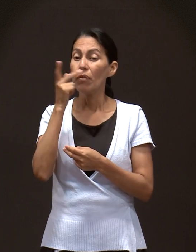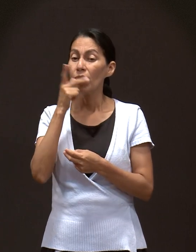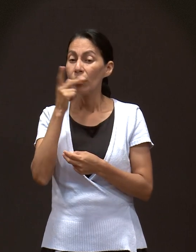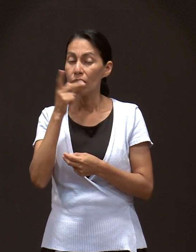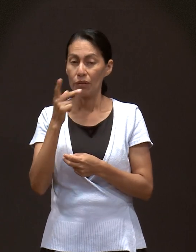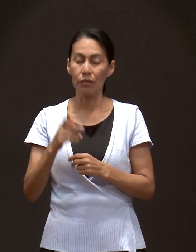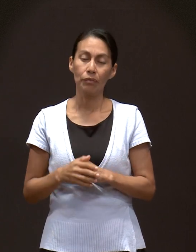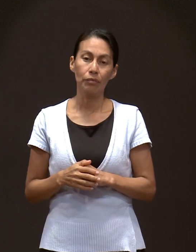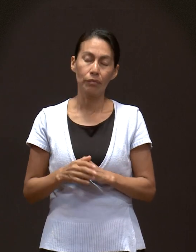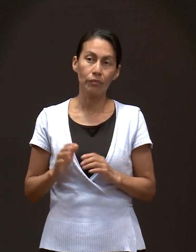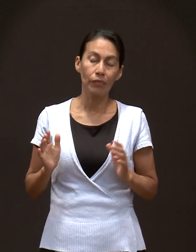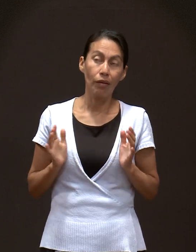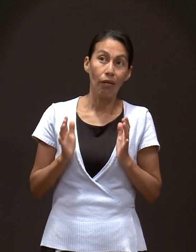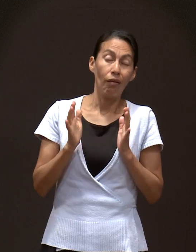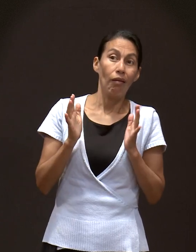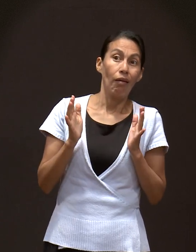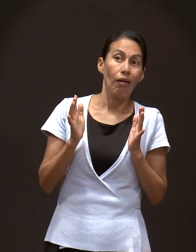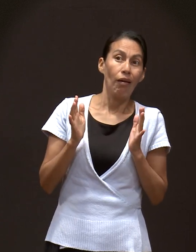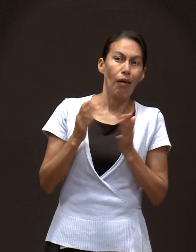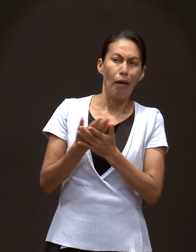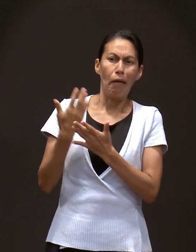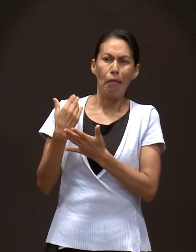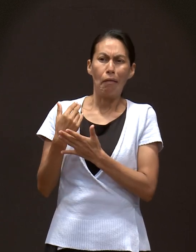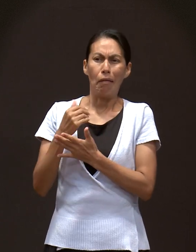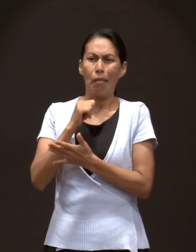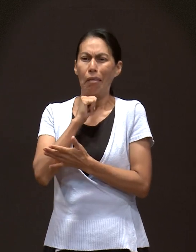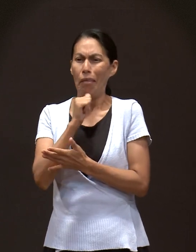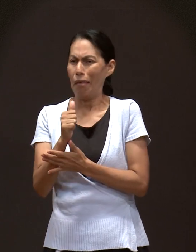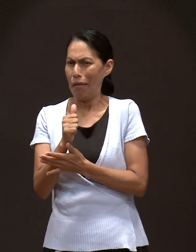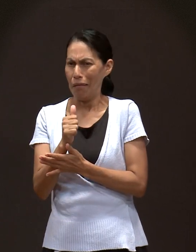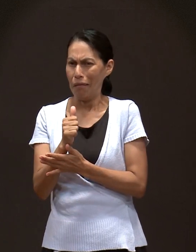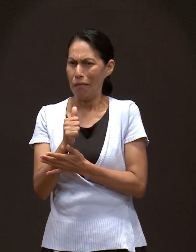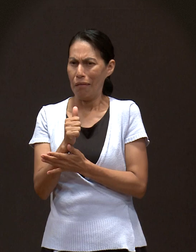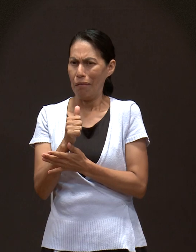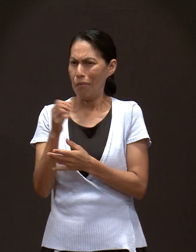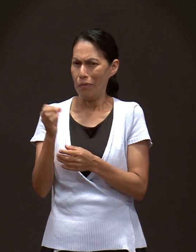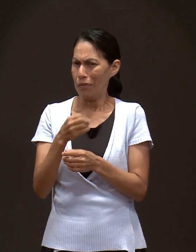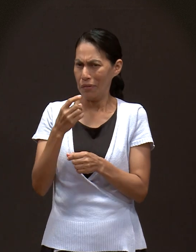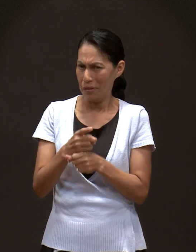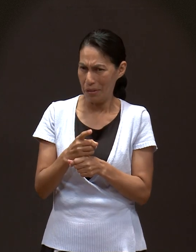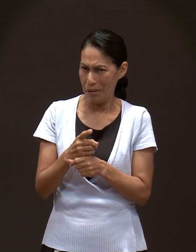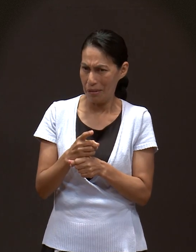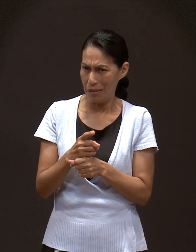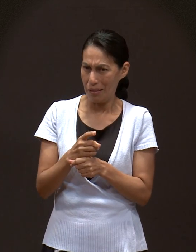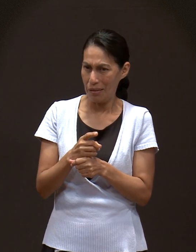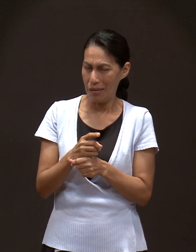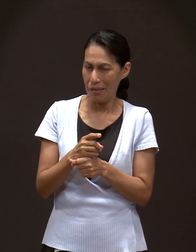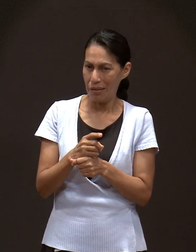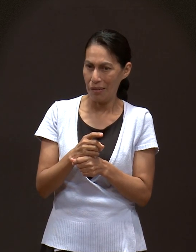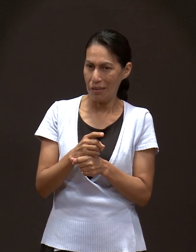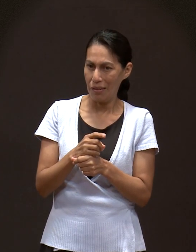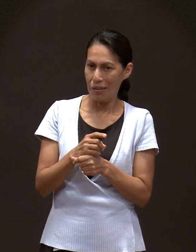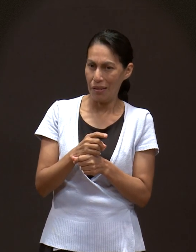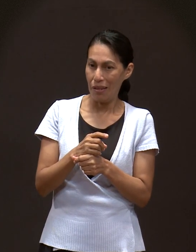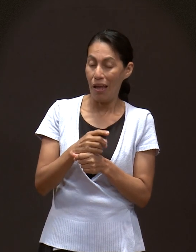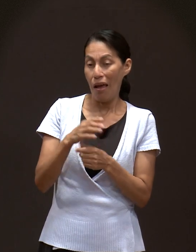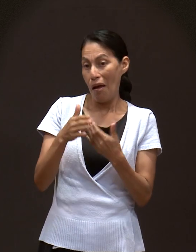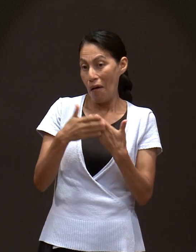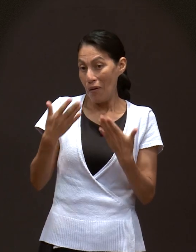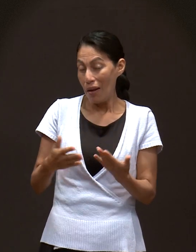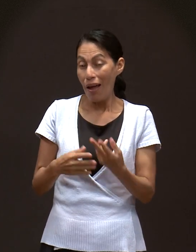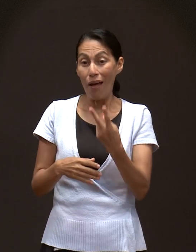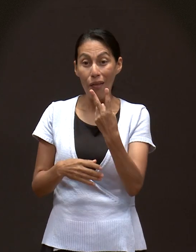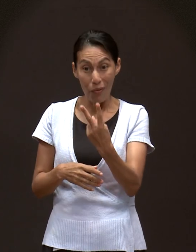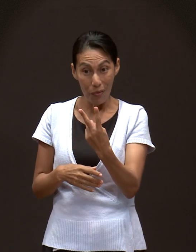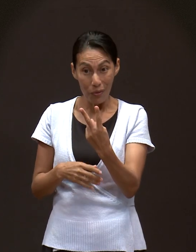Y increíblemente, y gracias a Dios, de tener cero posibilidades, de tener cero